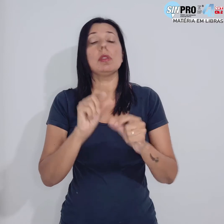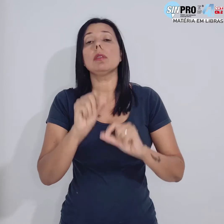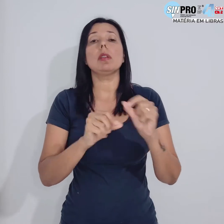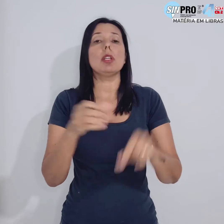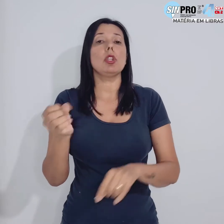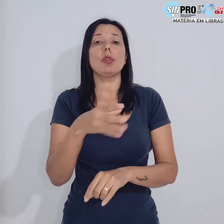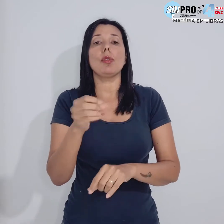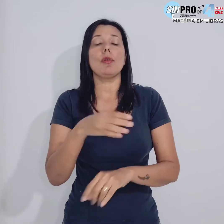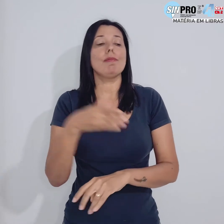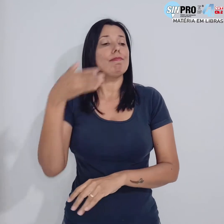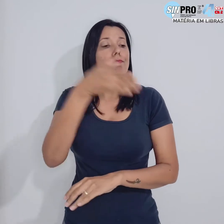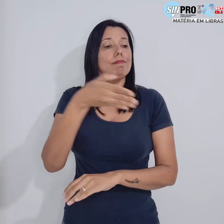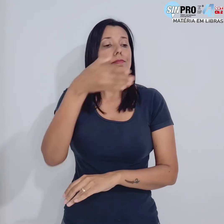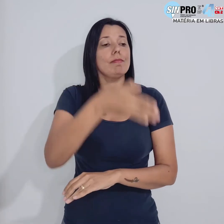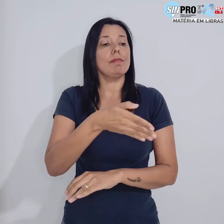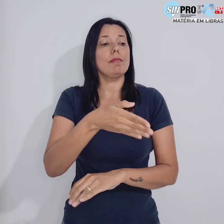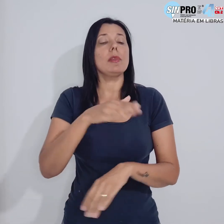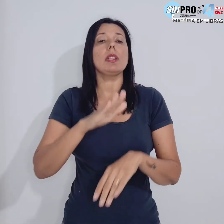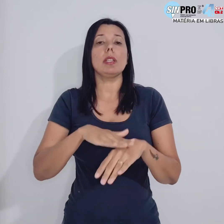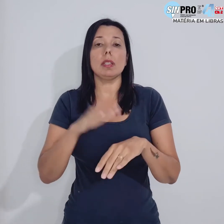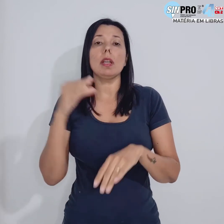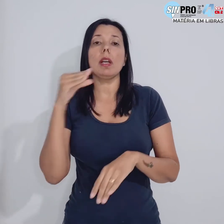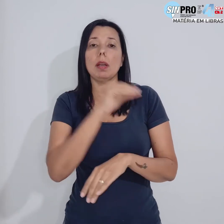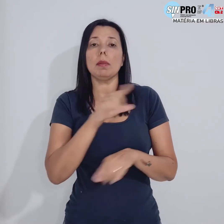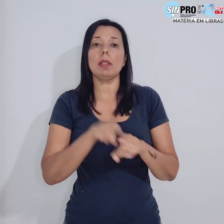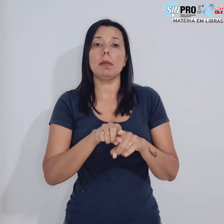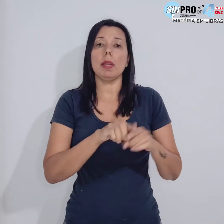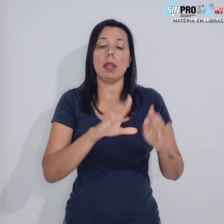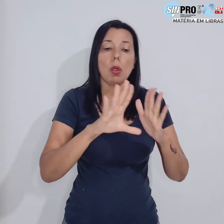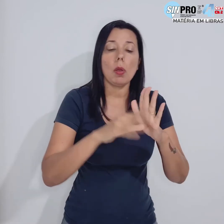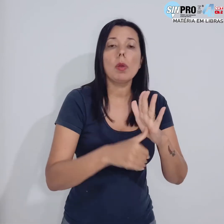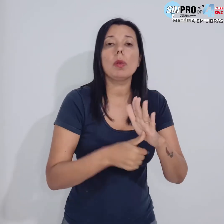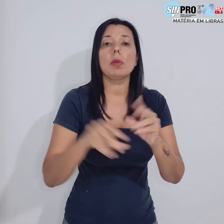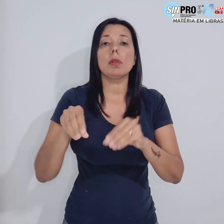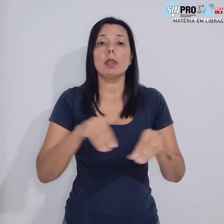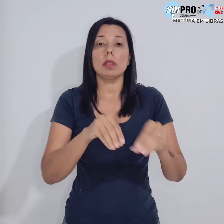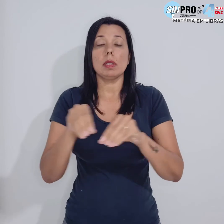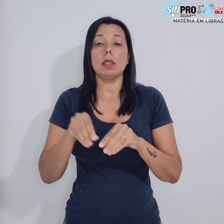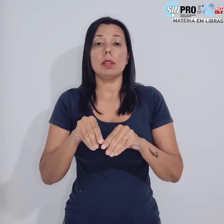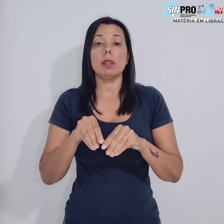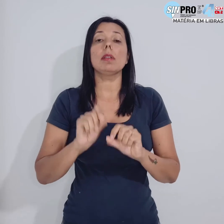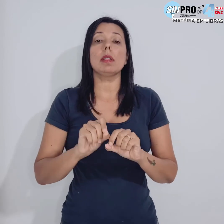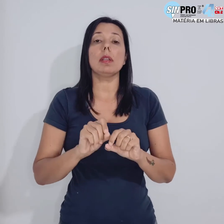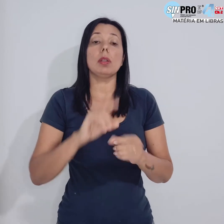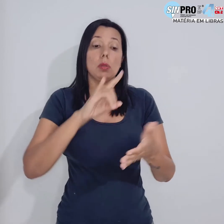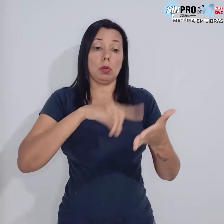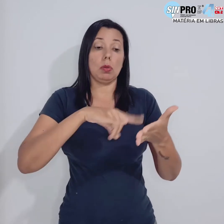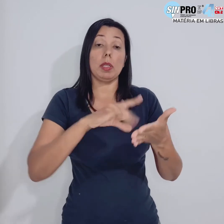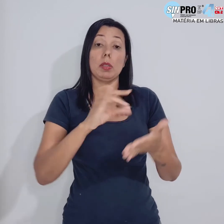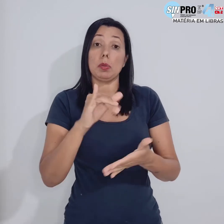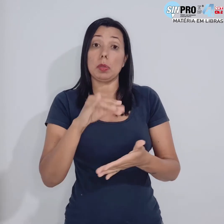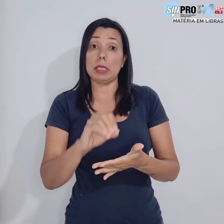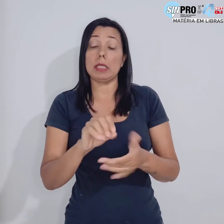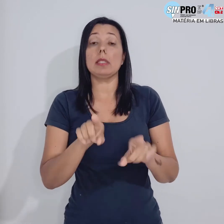promover nova invasão e rapinagem de suas terras. De acordo com um documento do CIMI, também